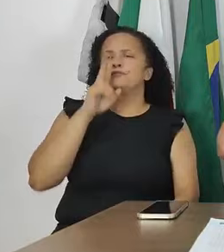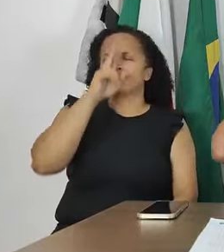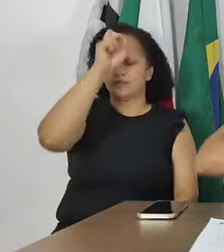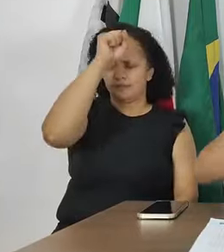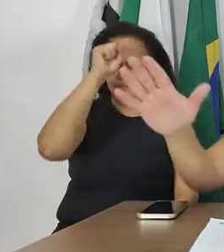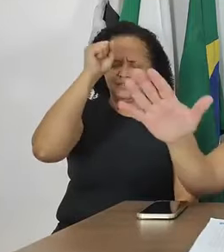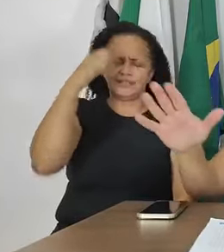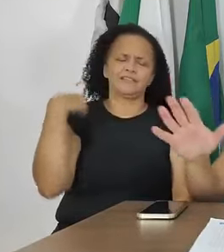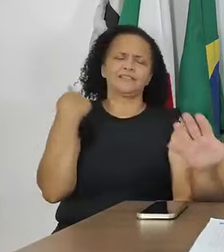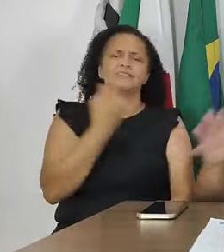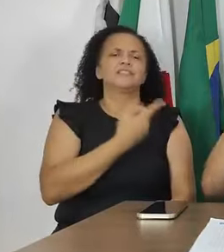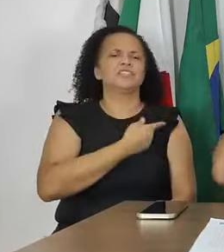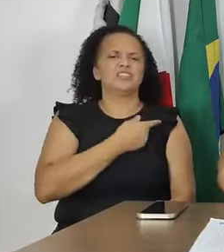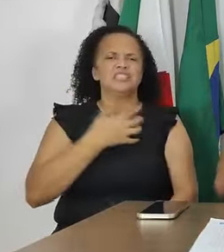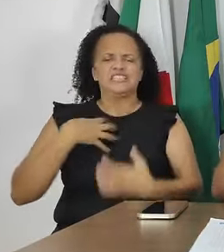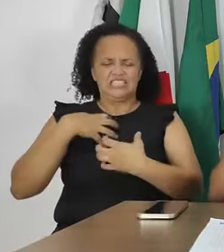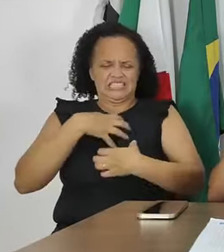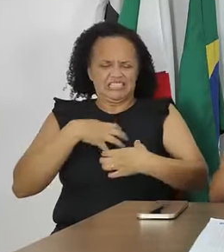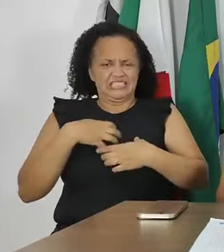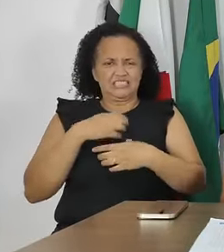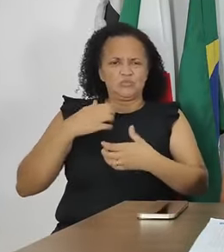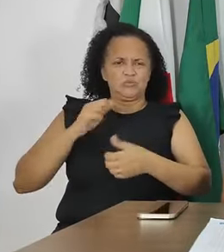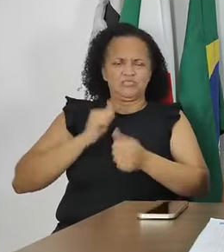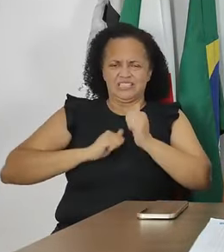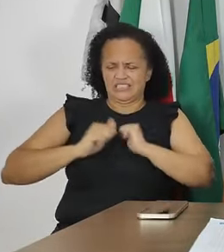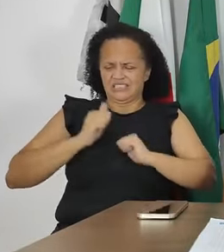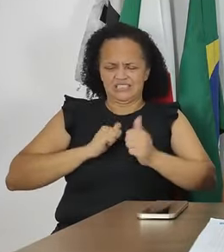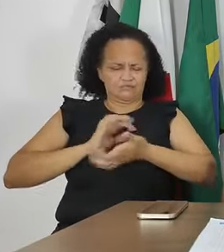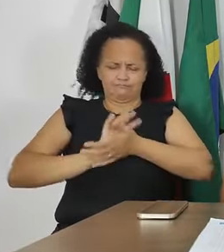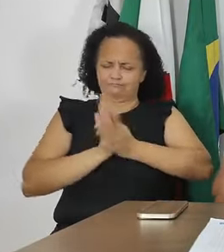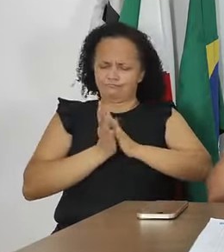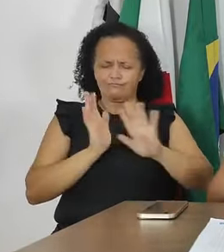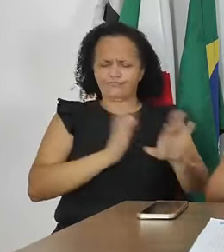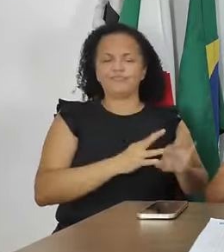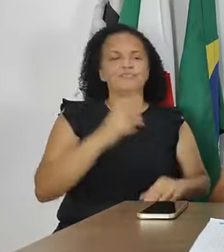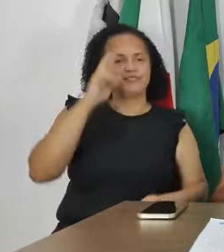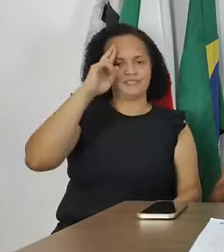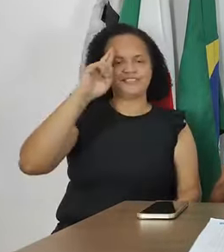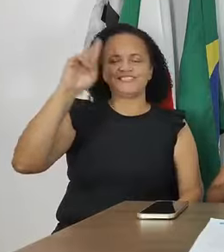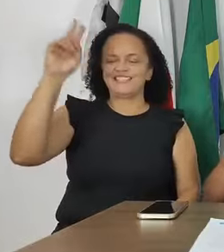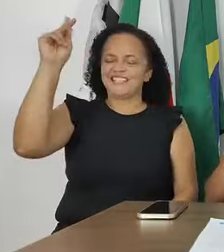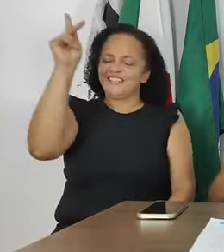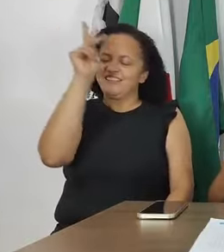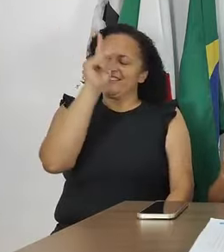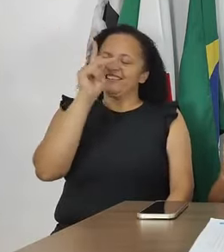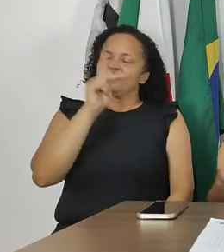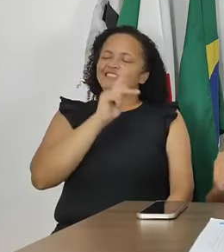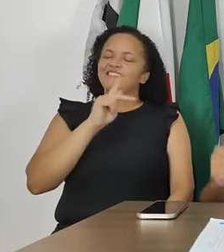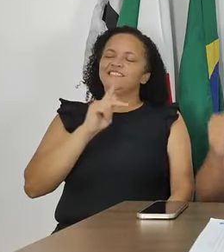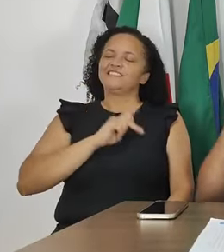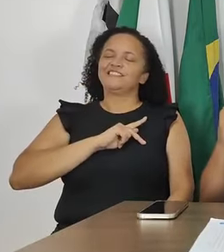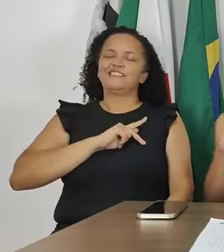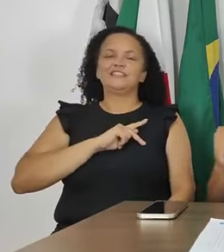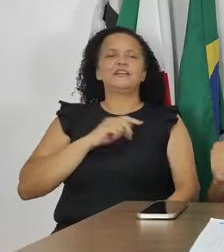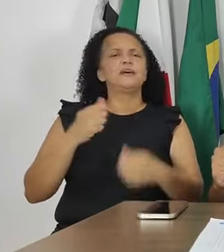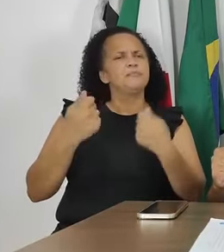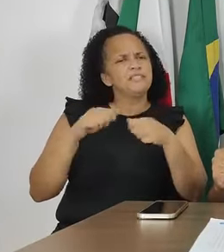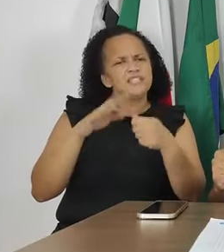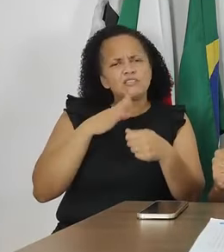a ansiedade. Porque o Senhor é a tua paz. O Senhor é a nossa paz. Eu preciso conhecer isso. O que é